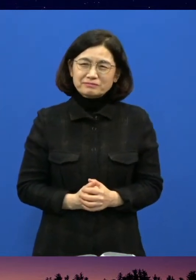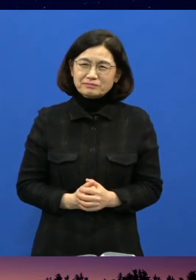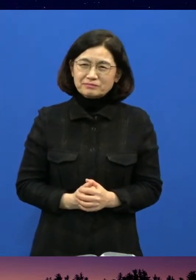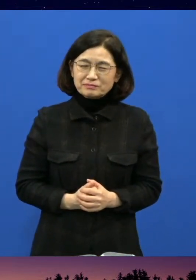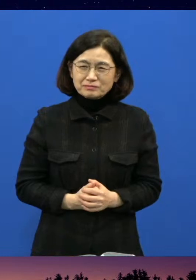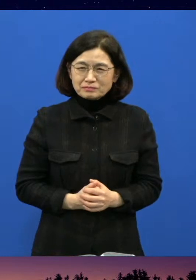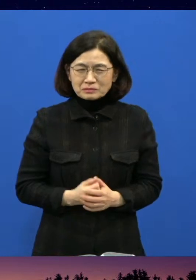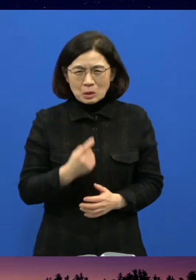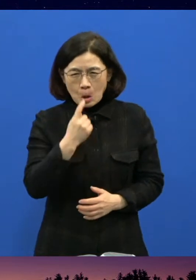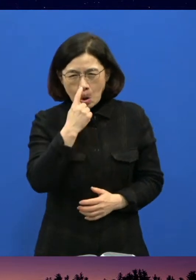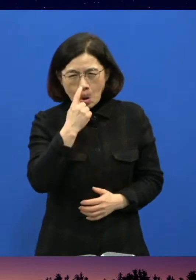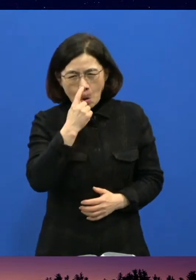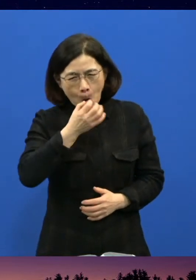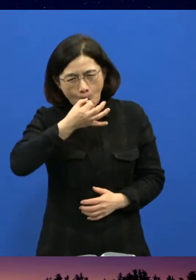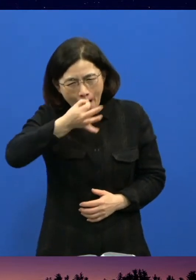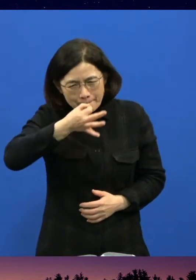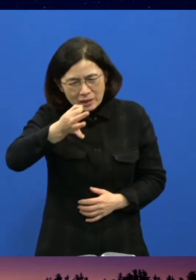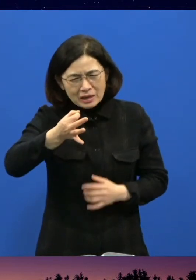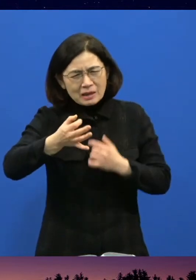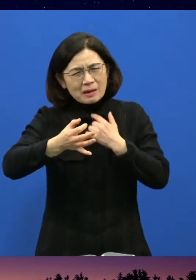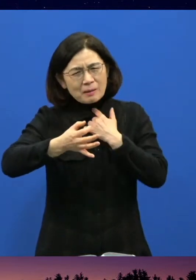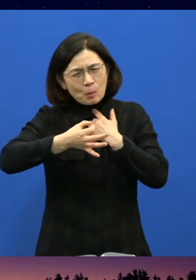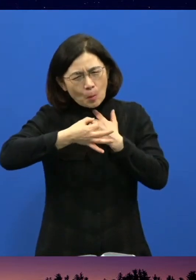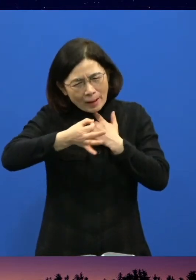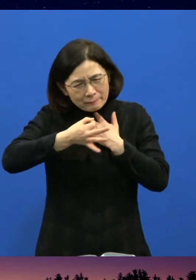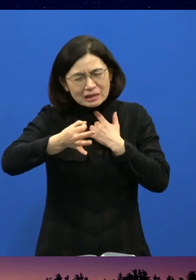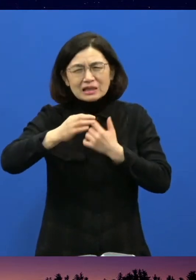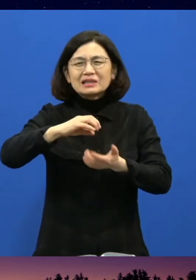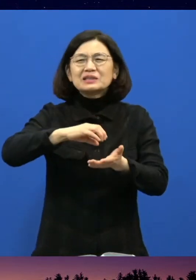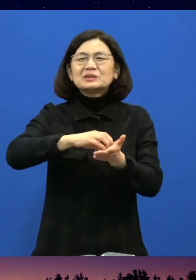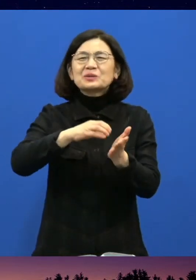콕감기, 이제 목감기 이제 이런 정도로 그렇습니다.